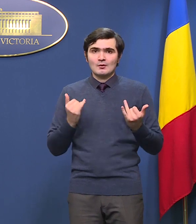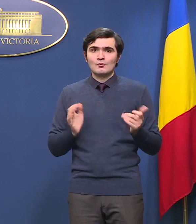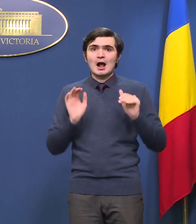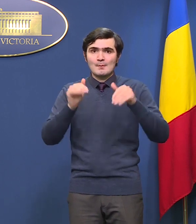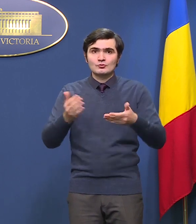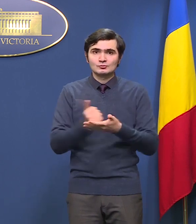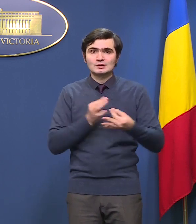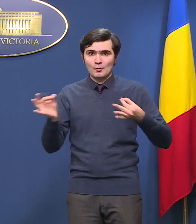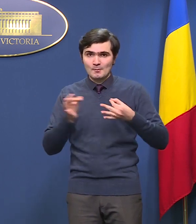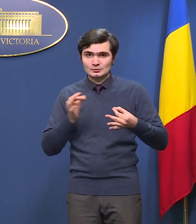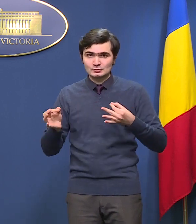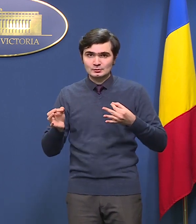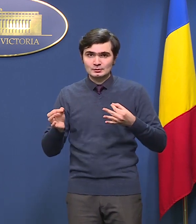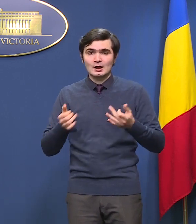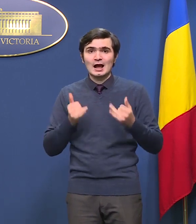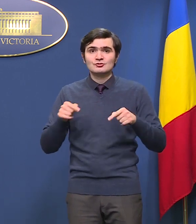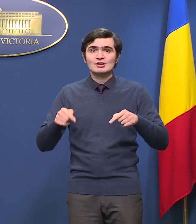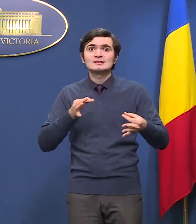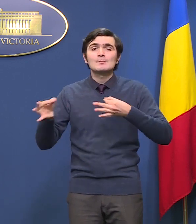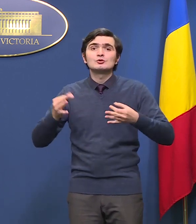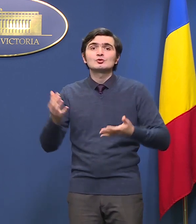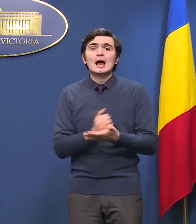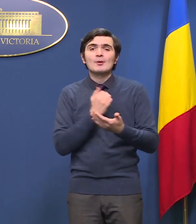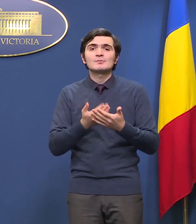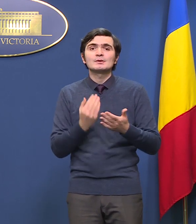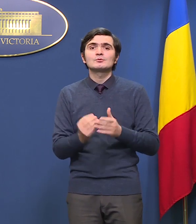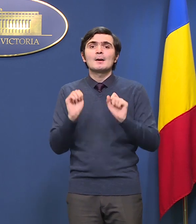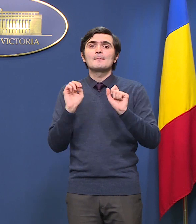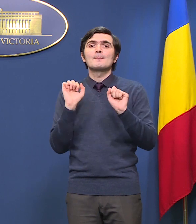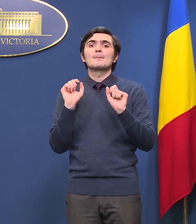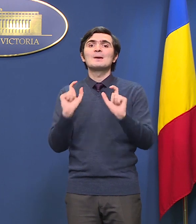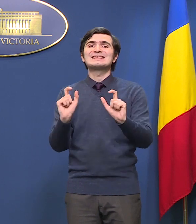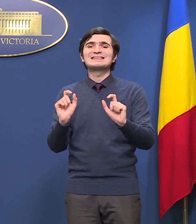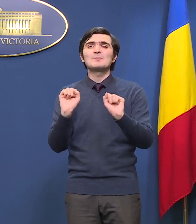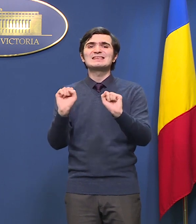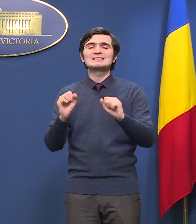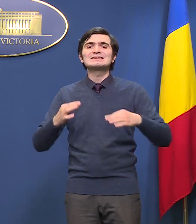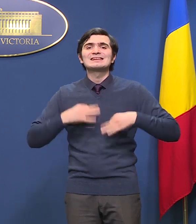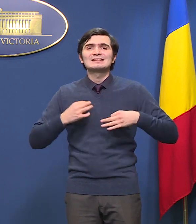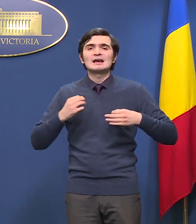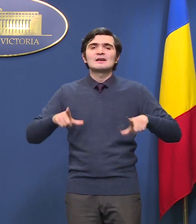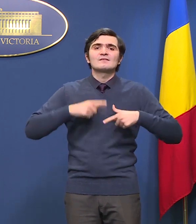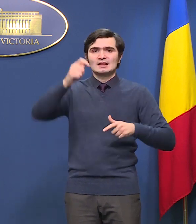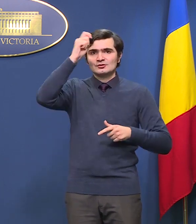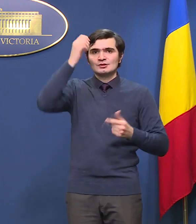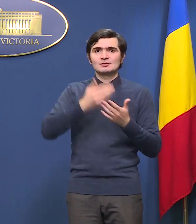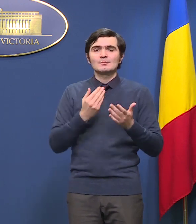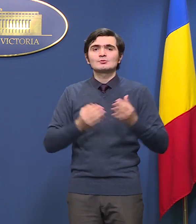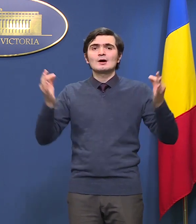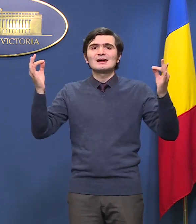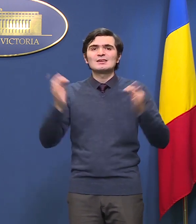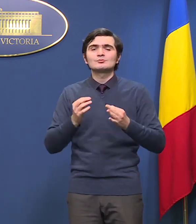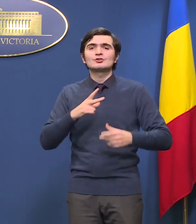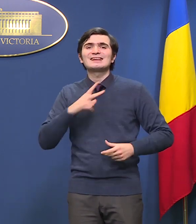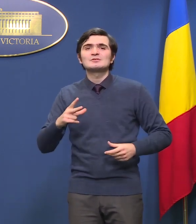de măsuri, le luăm doar pentru a păzi sănătatea și viața cetățenilor, doar pentru a reduce riscul de contaminare. Sunt